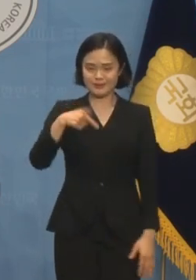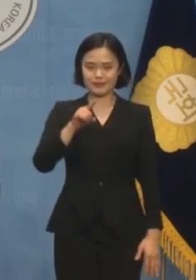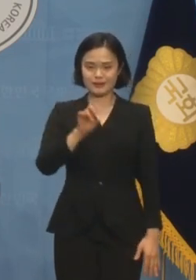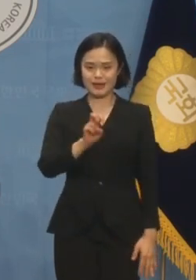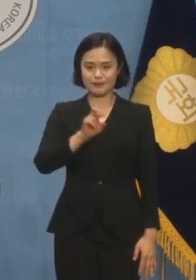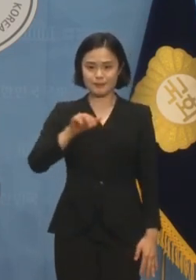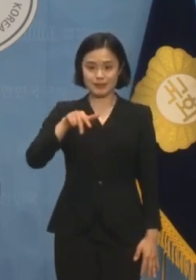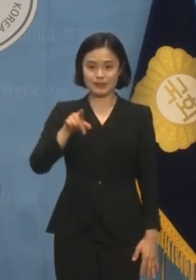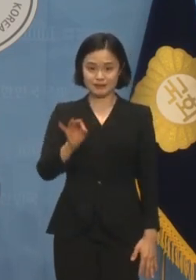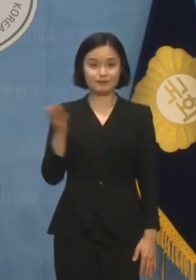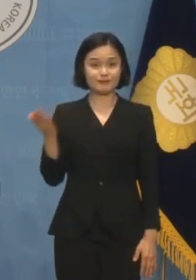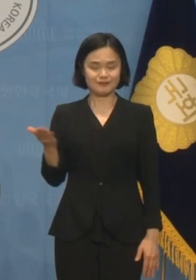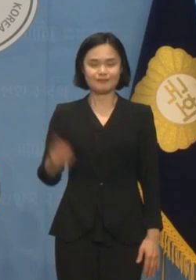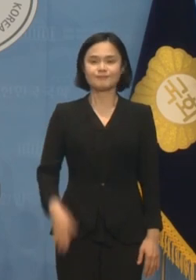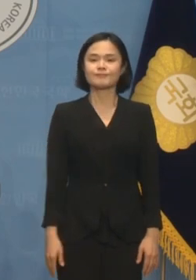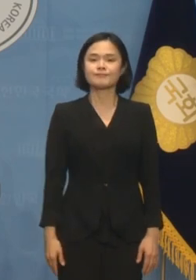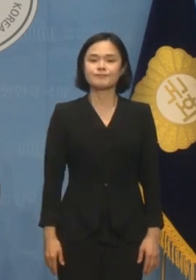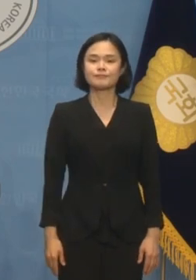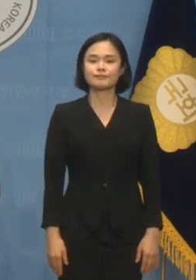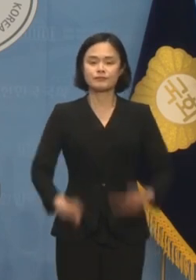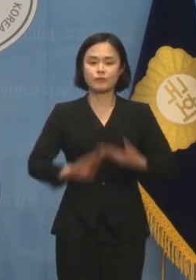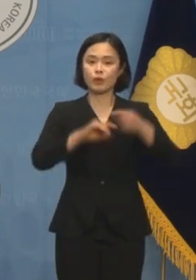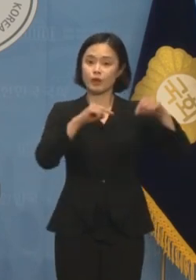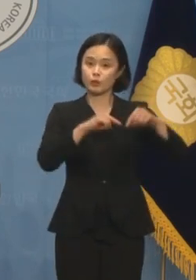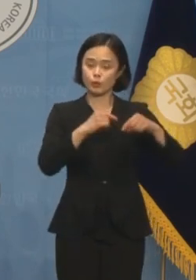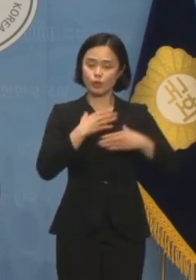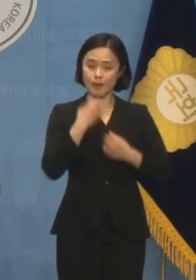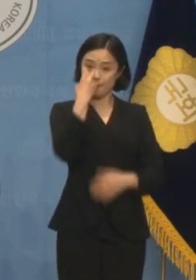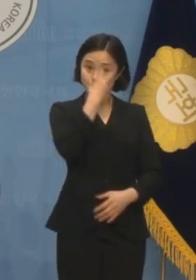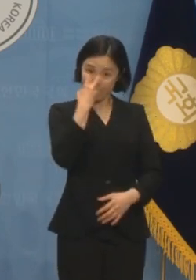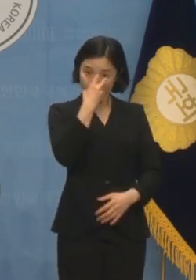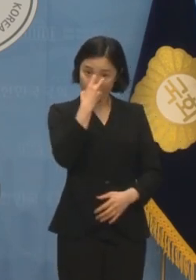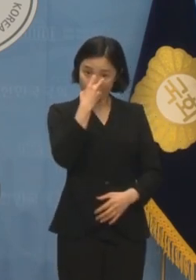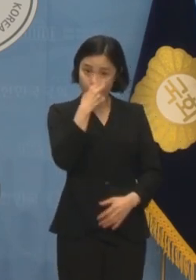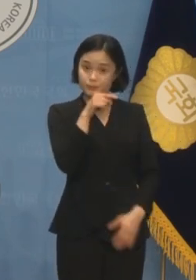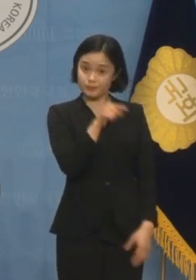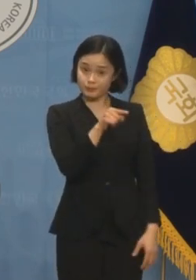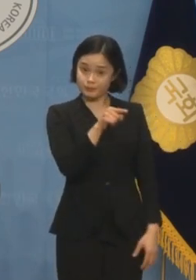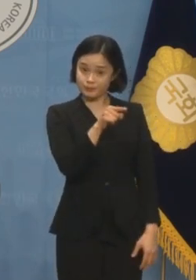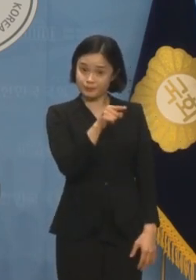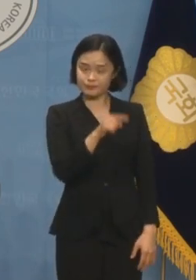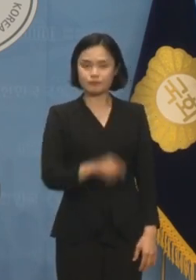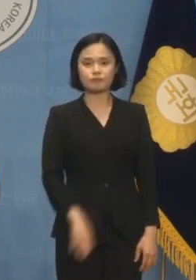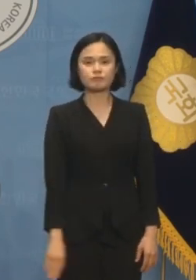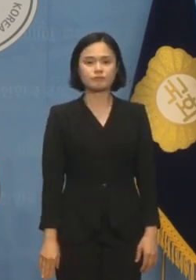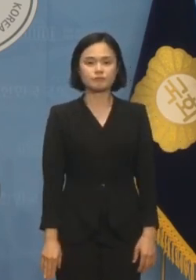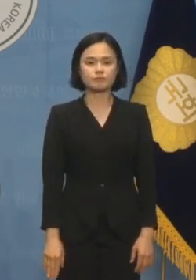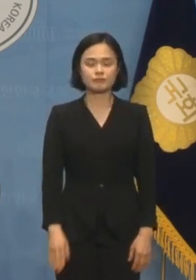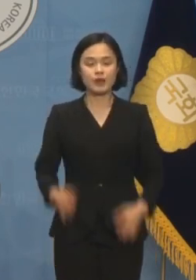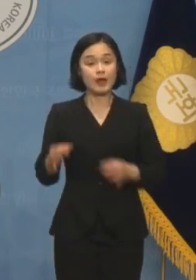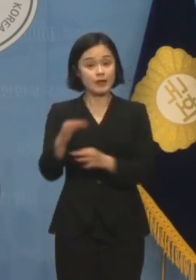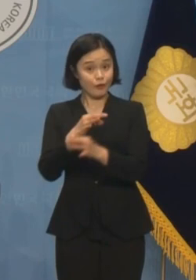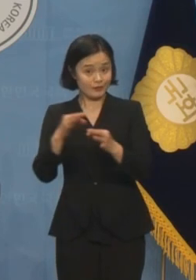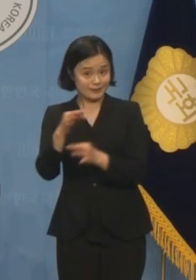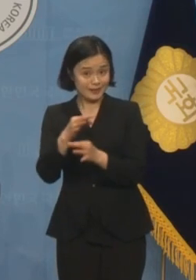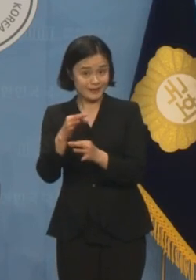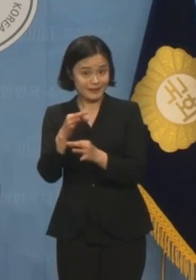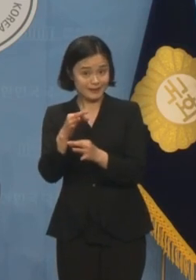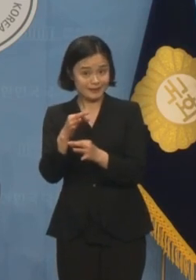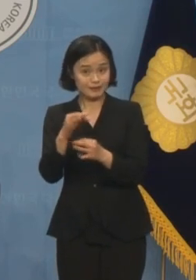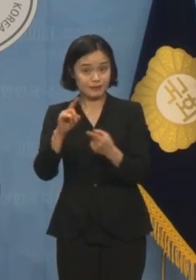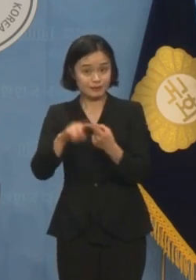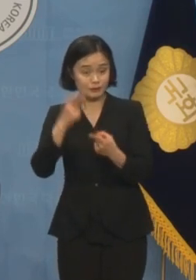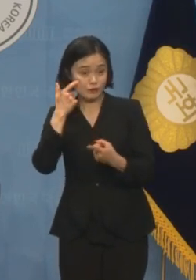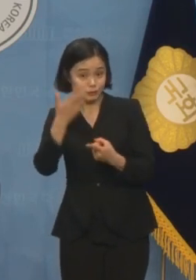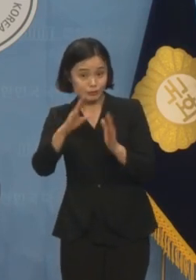강미정입니다. 외교 안보 분야는 외신만, 경제 분야는 경제지만 질문할 수